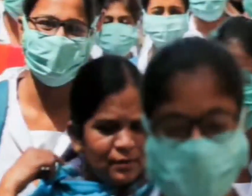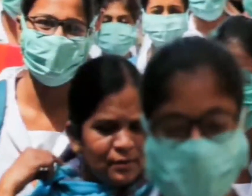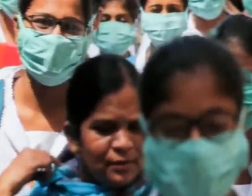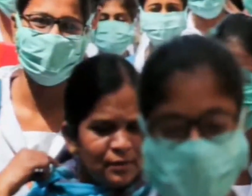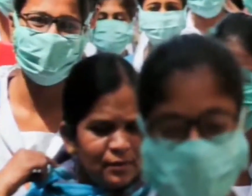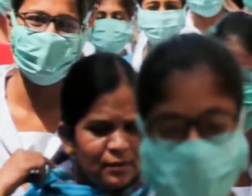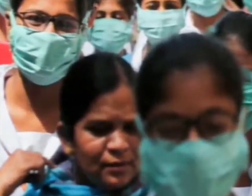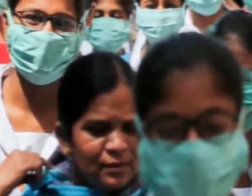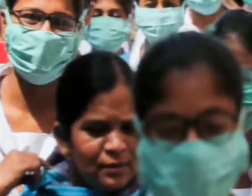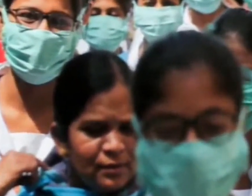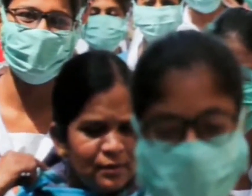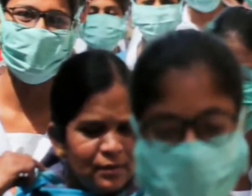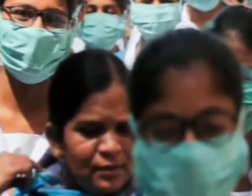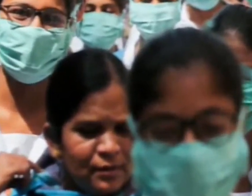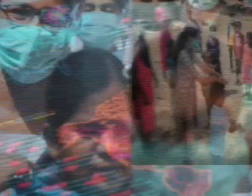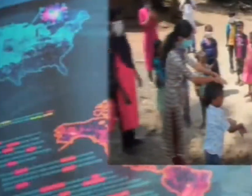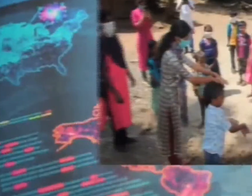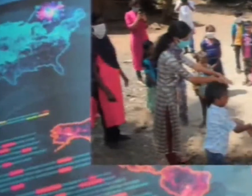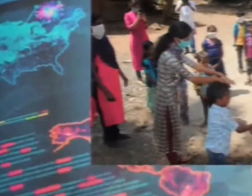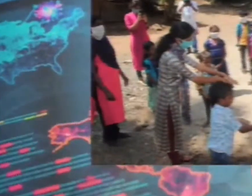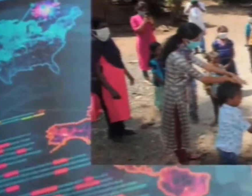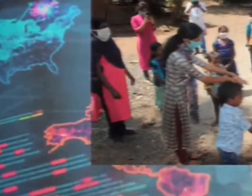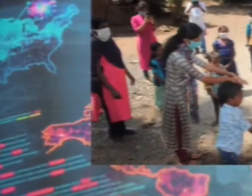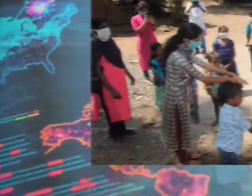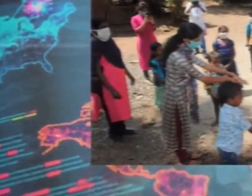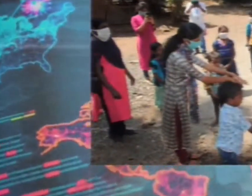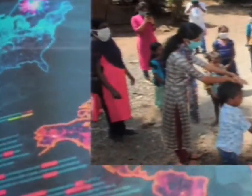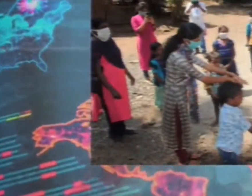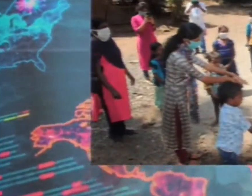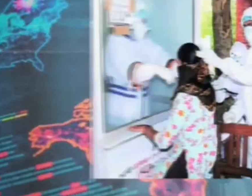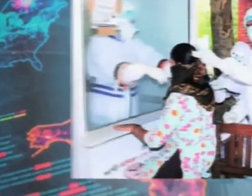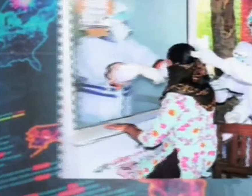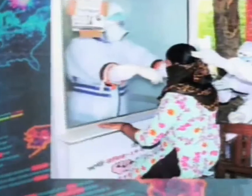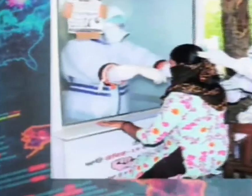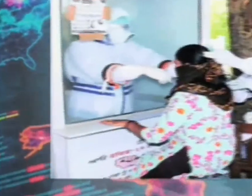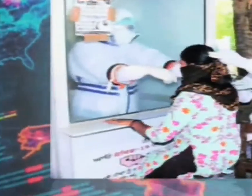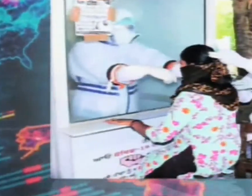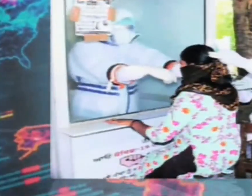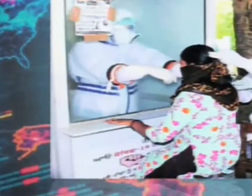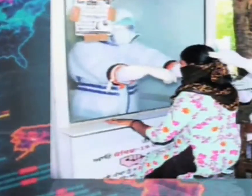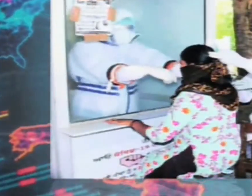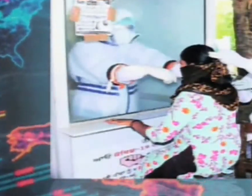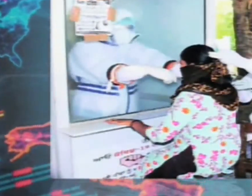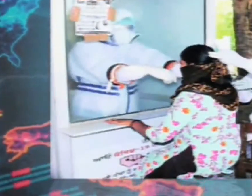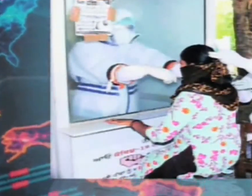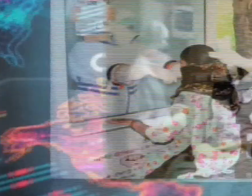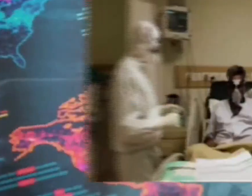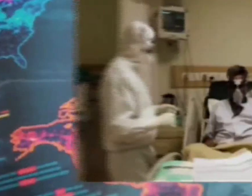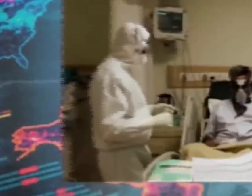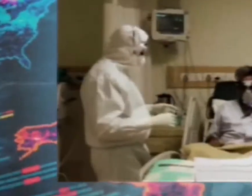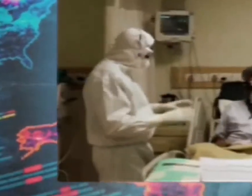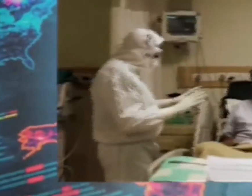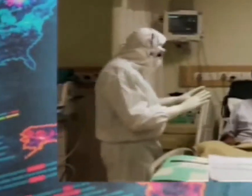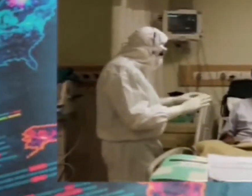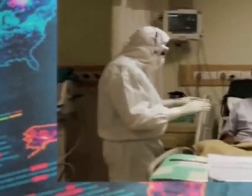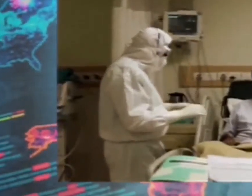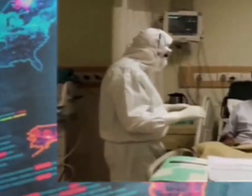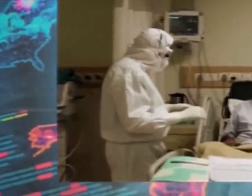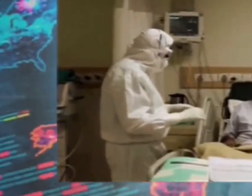परिस्थितियों से जूझ रहा है। भारत सरकार द्वारा गांवों से शहरों तक व्यापक जांच, उपचार और विभिन्न